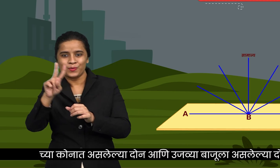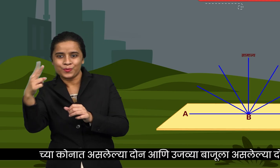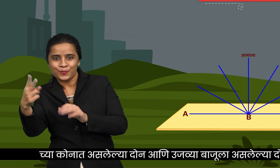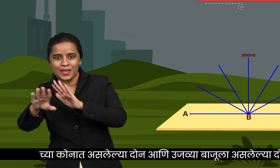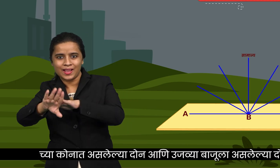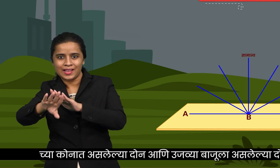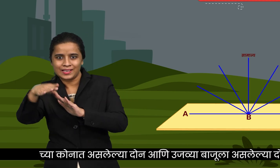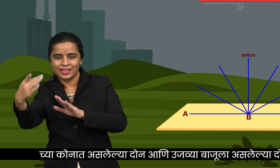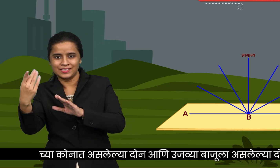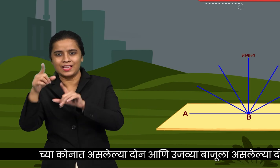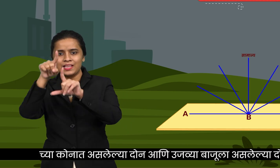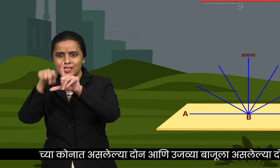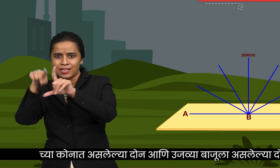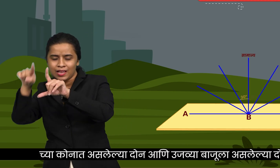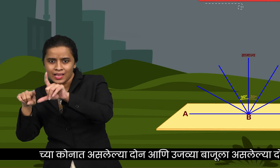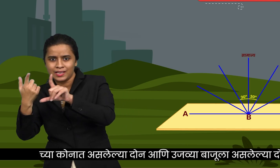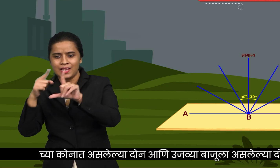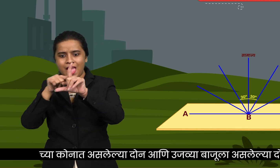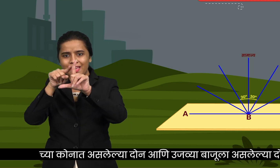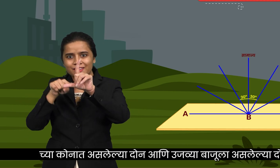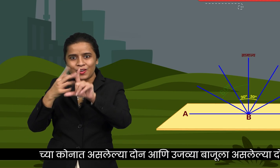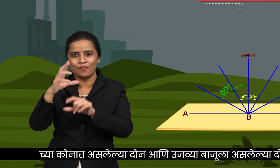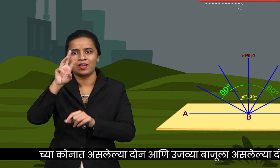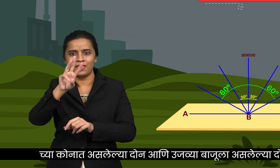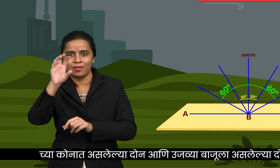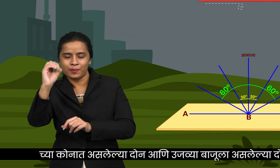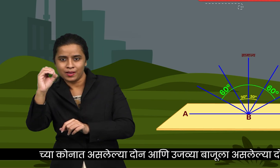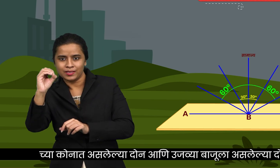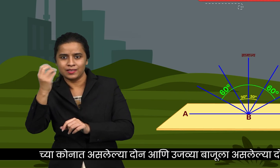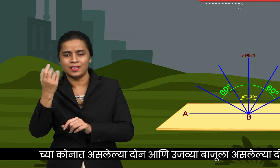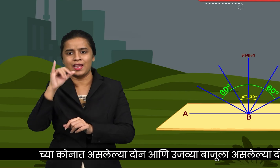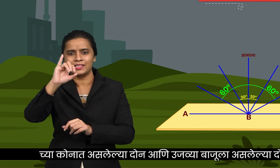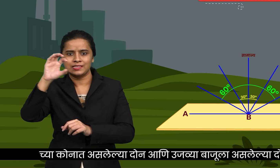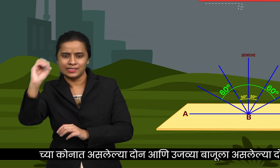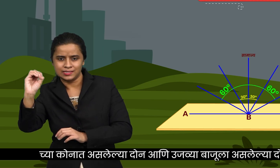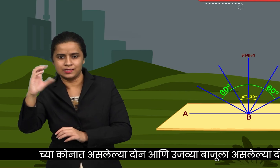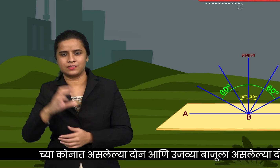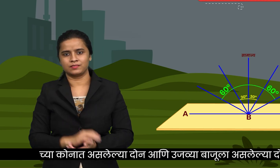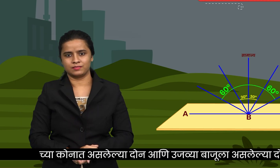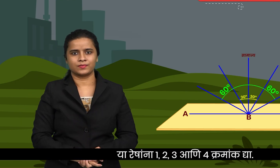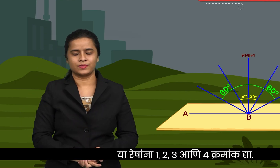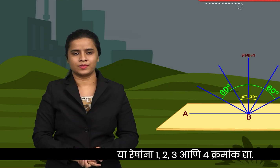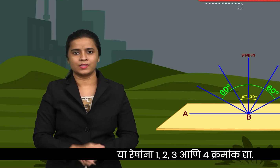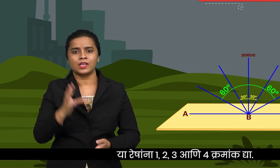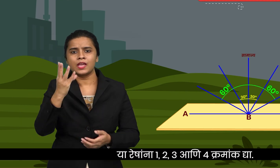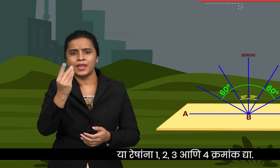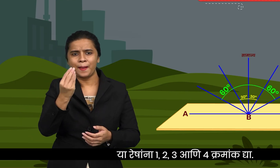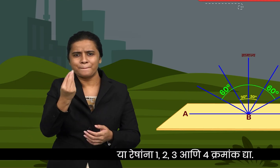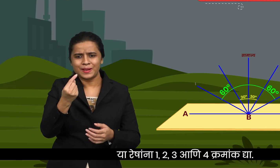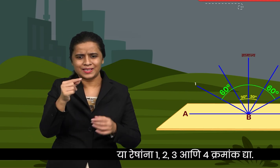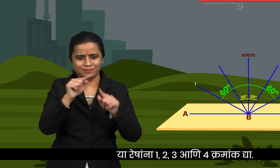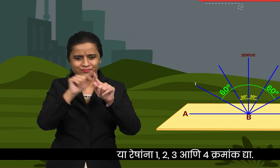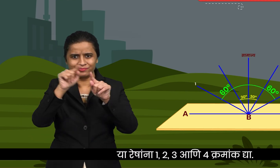डिग्रीच्या कोनात असलेल्या दोन उजव्या बाजूला असलेल्या दोन रेषा काढा. या